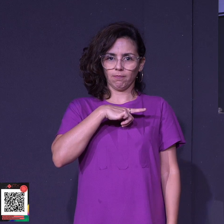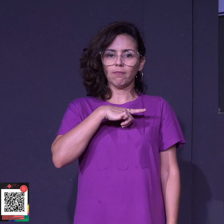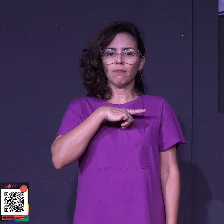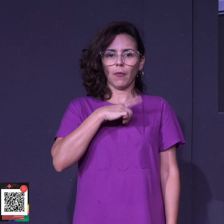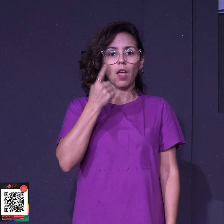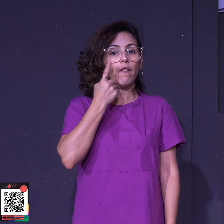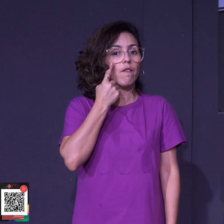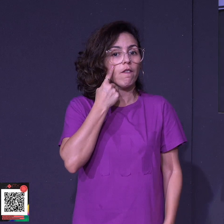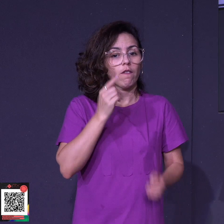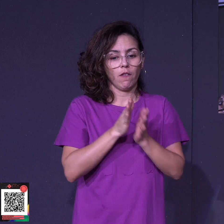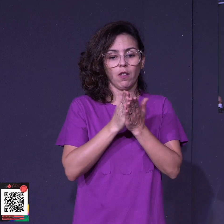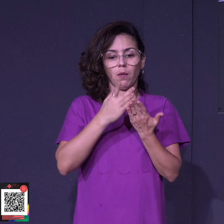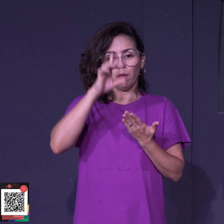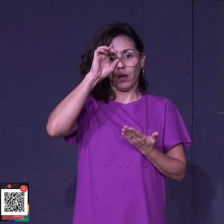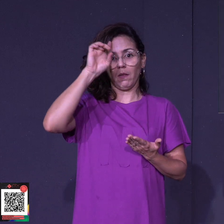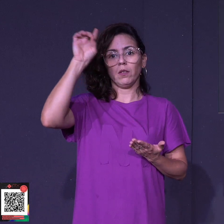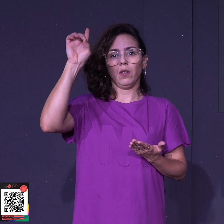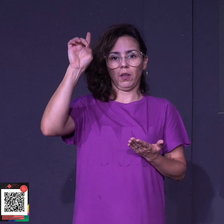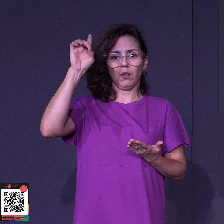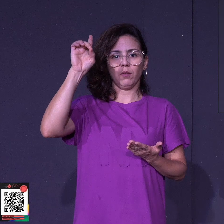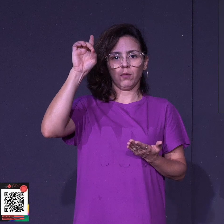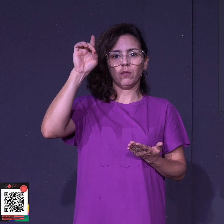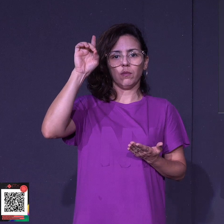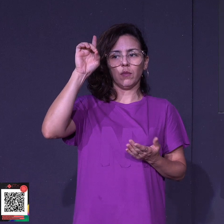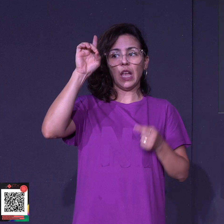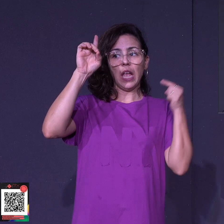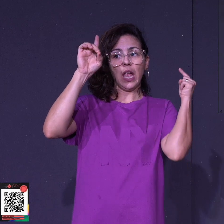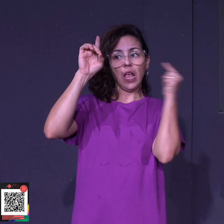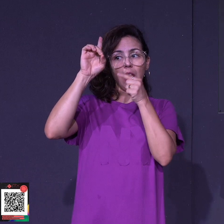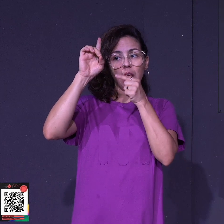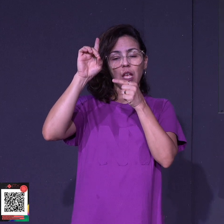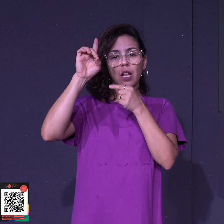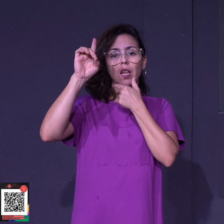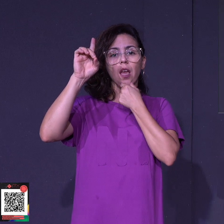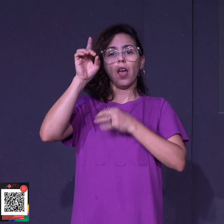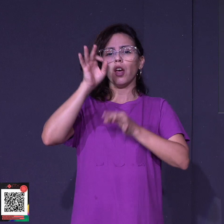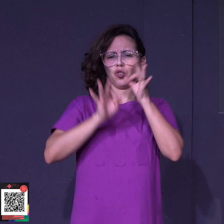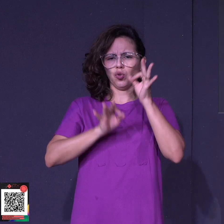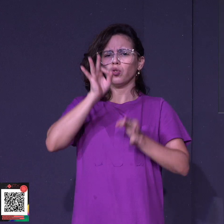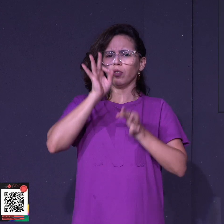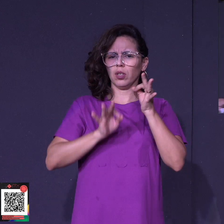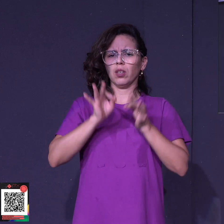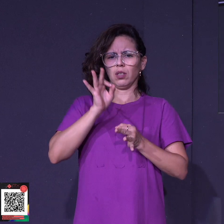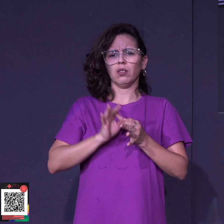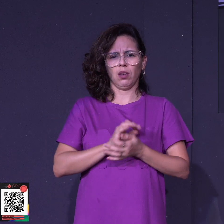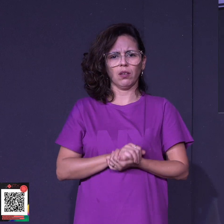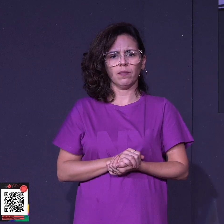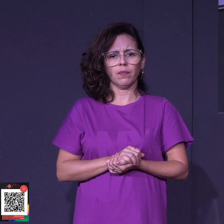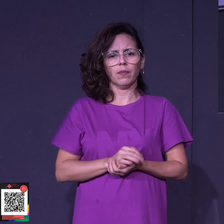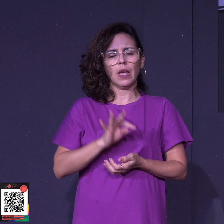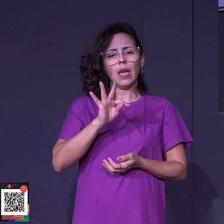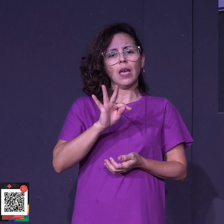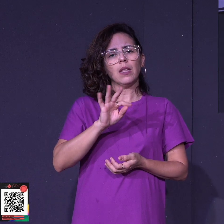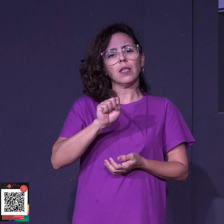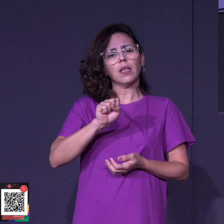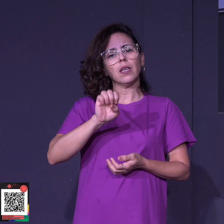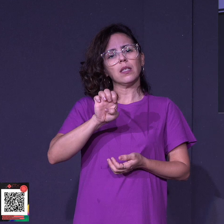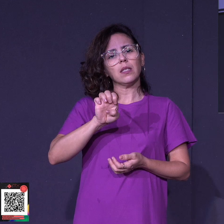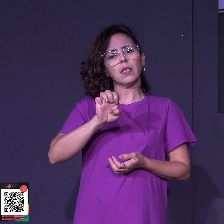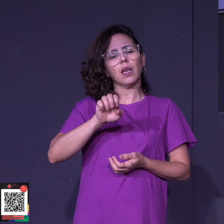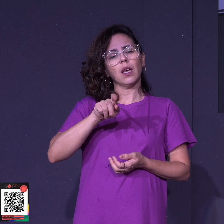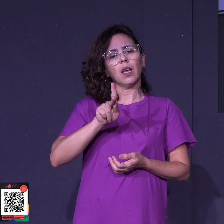palavra: eu sei que Tu és a própria justiça. É um dos nomes de Deus, Tsekenu e Ravé.